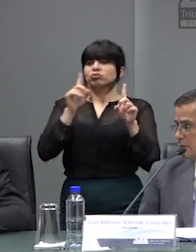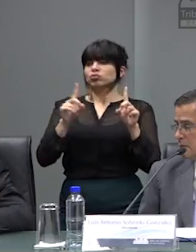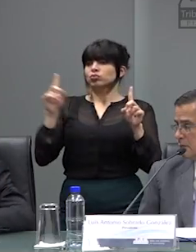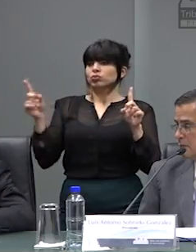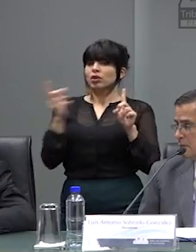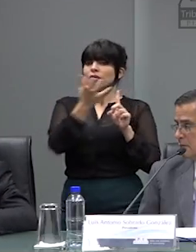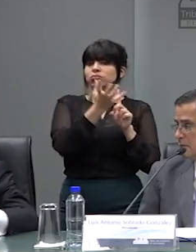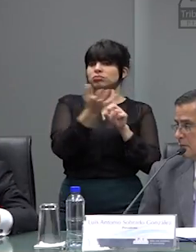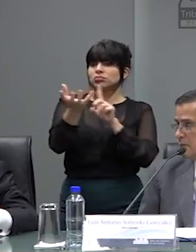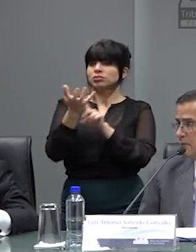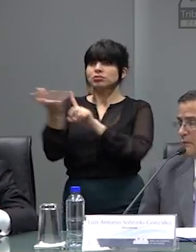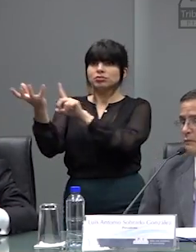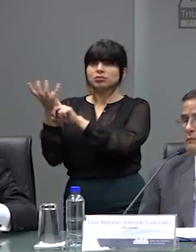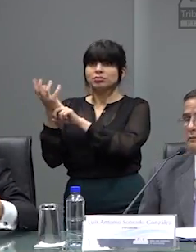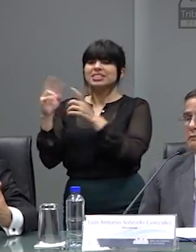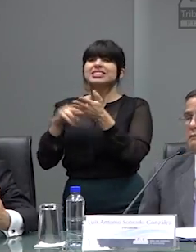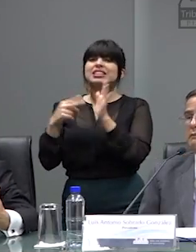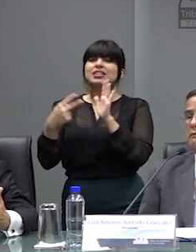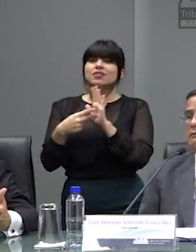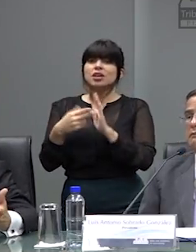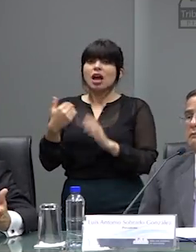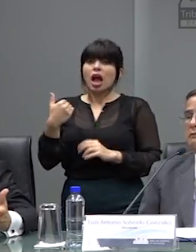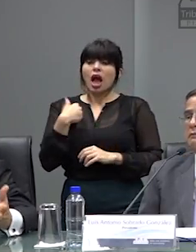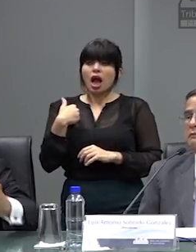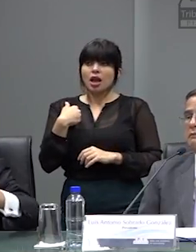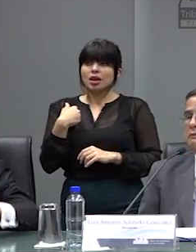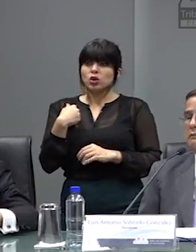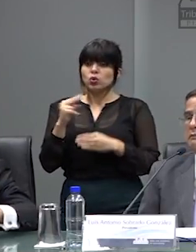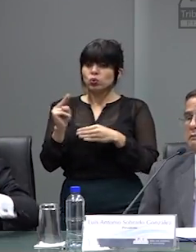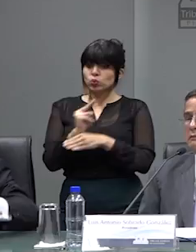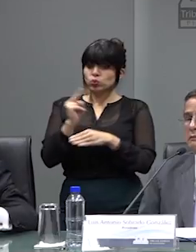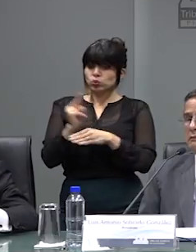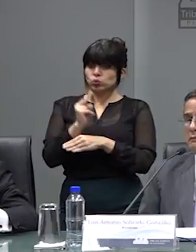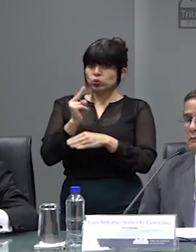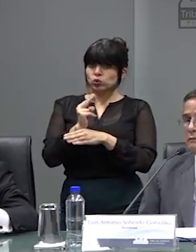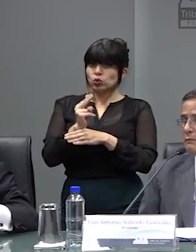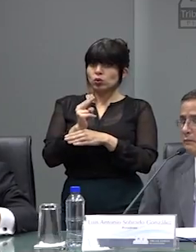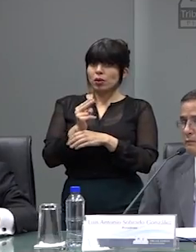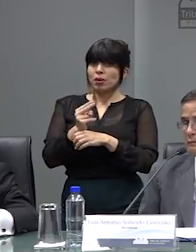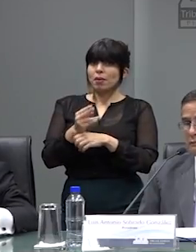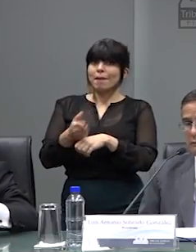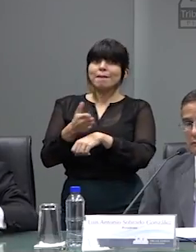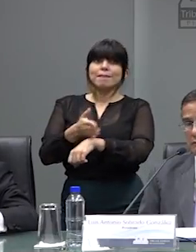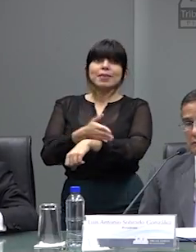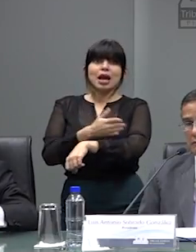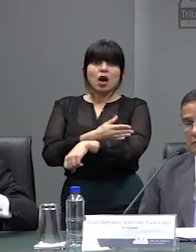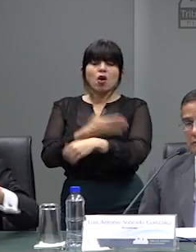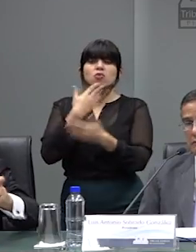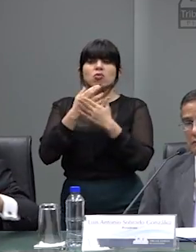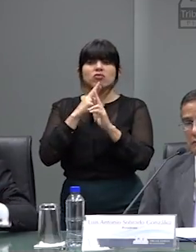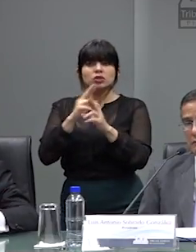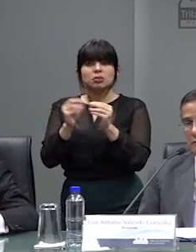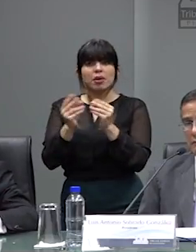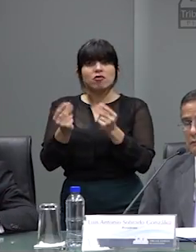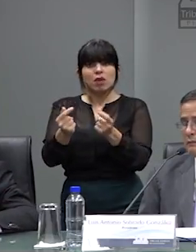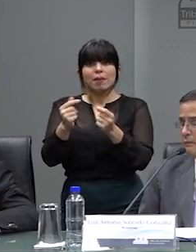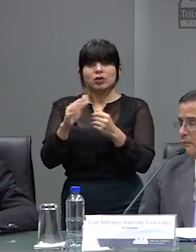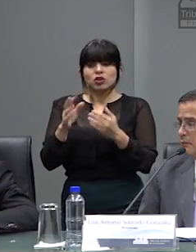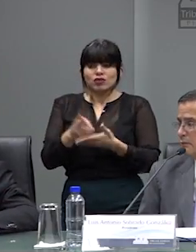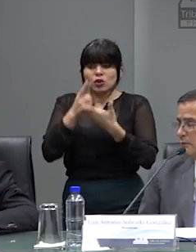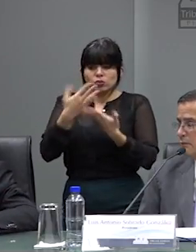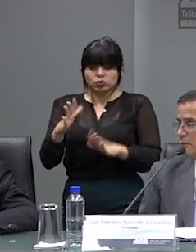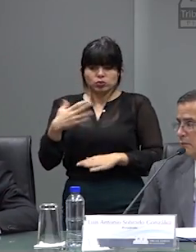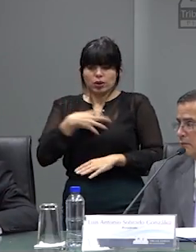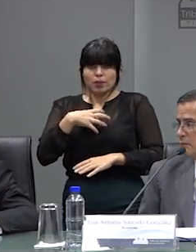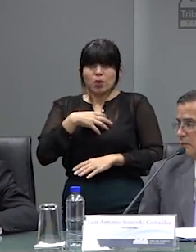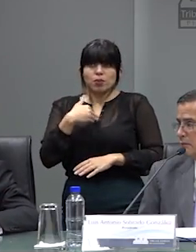¿Eso qué quiere decir? Que vamos a tener una utilización óptima, eficiente y eficaz de los recursos